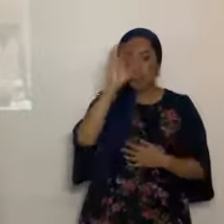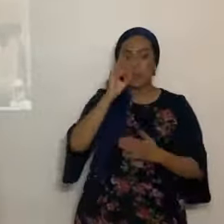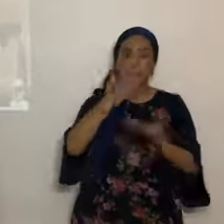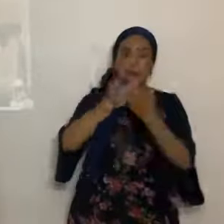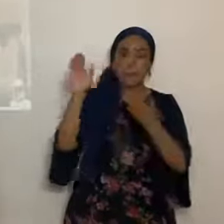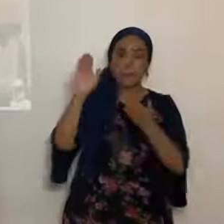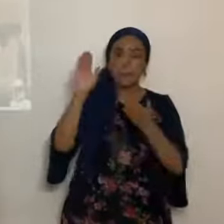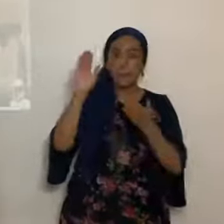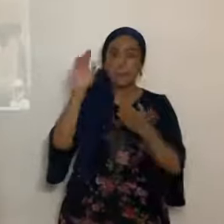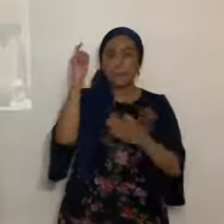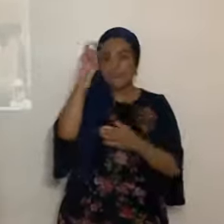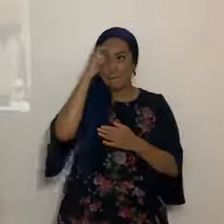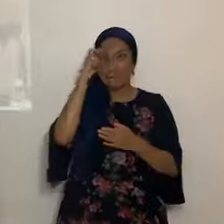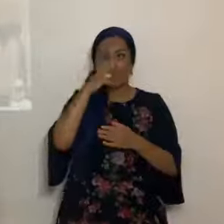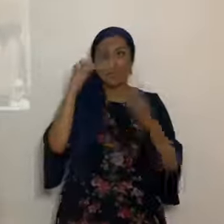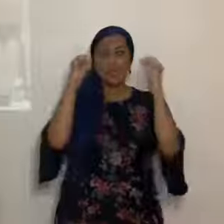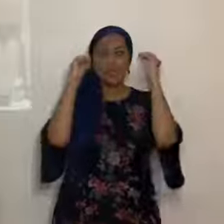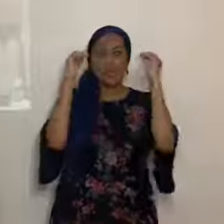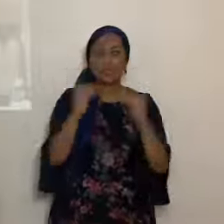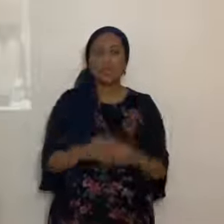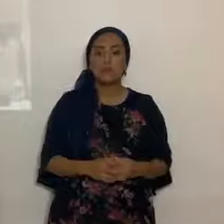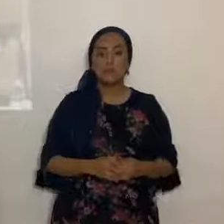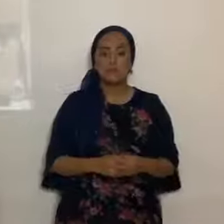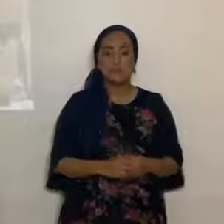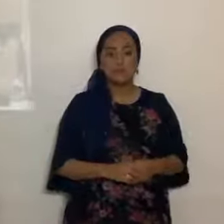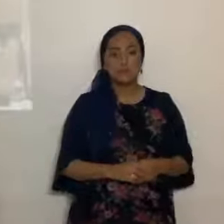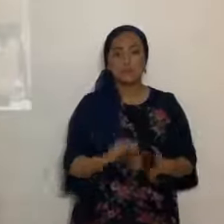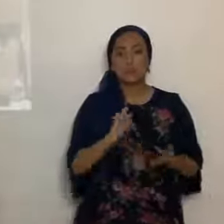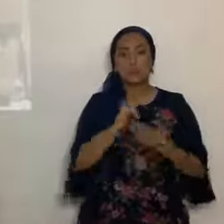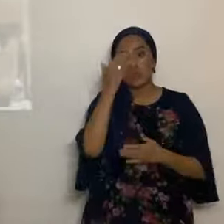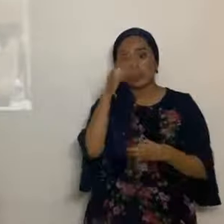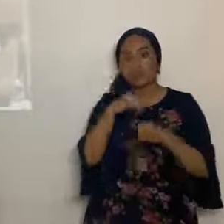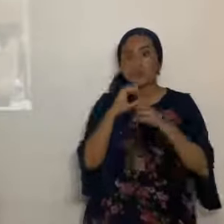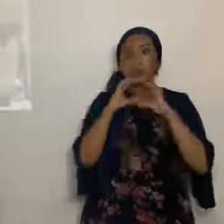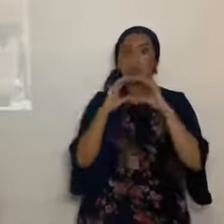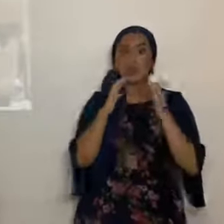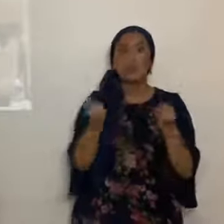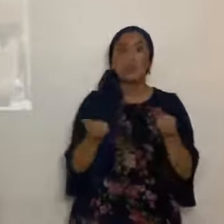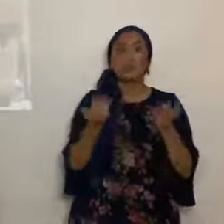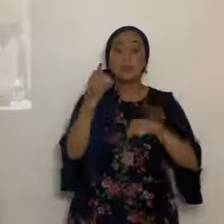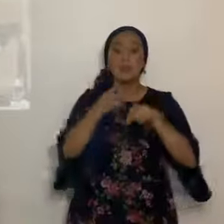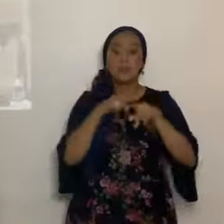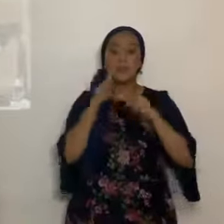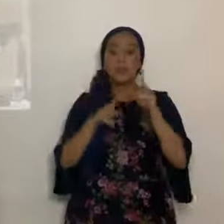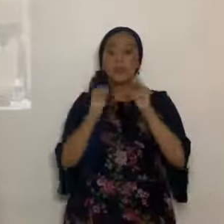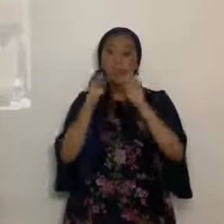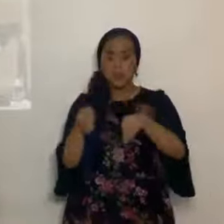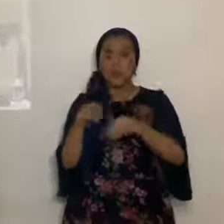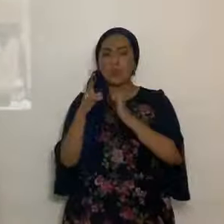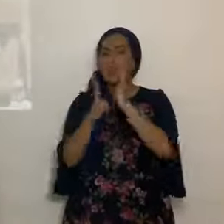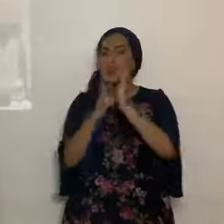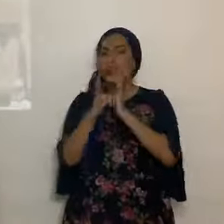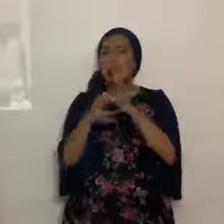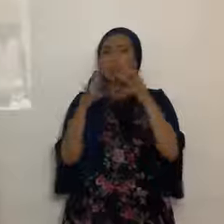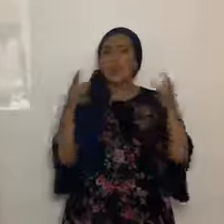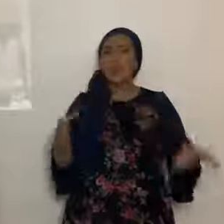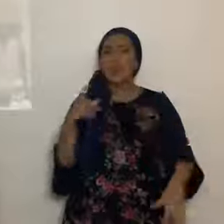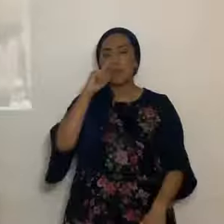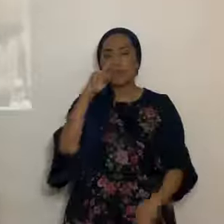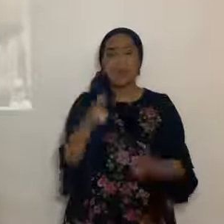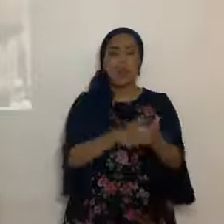la sabiduría y la enseñanza. Y por eso en los comentarios muchas veces ponen, estos videos son muy aburridos,